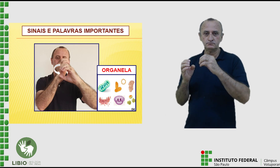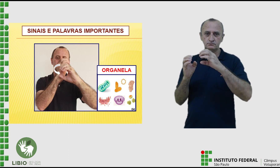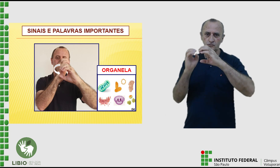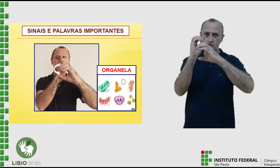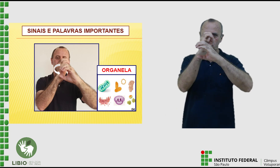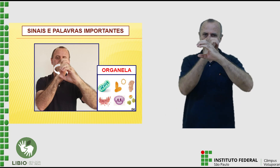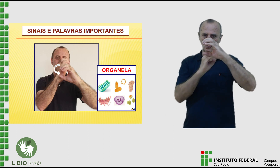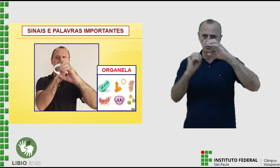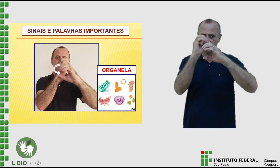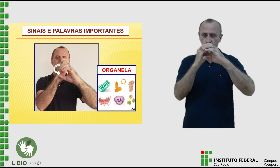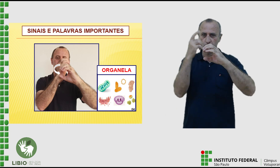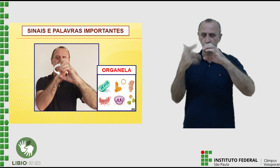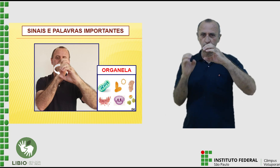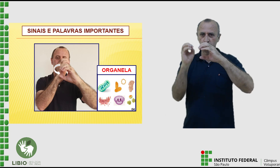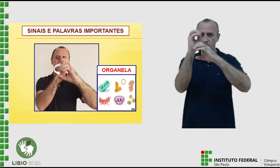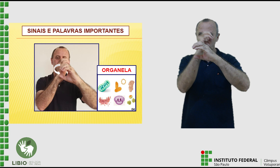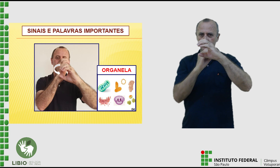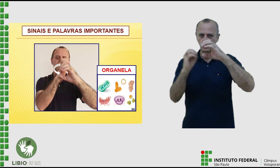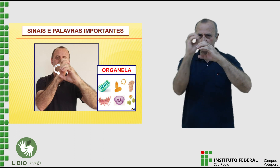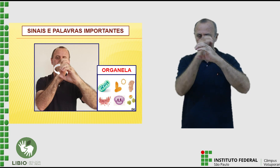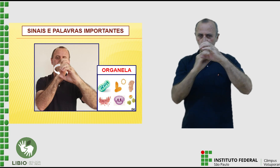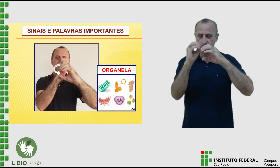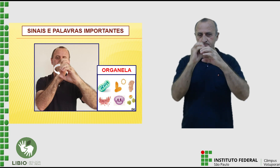Sinal organela.